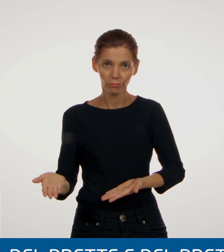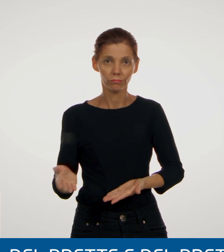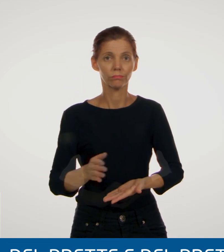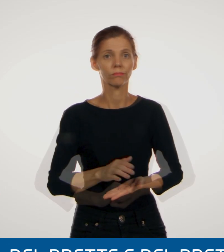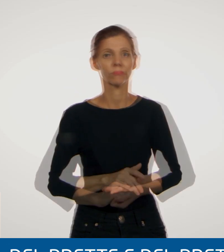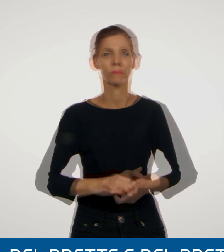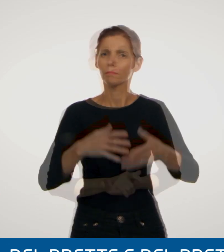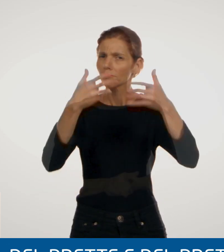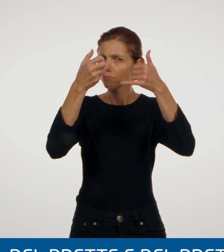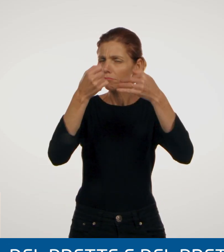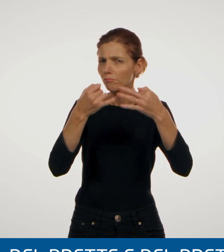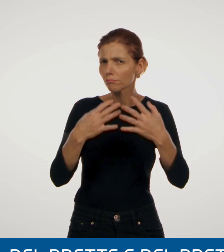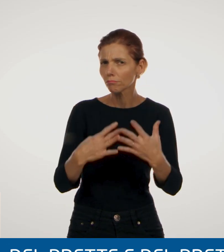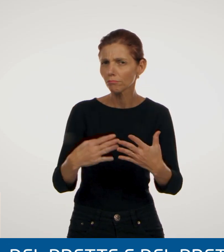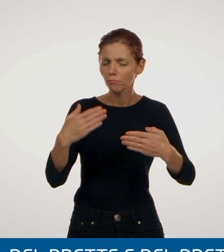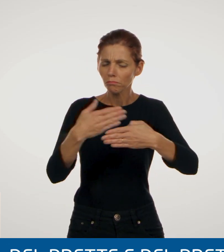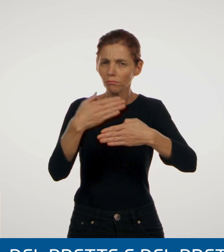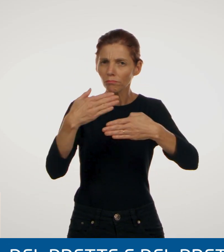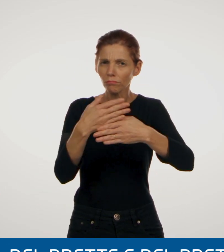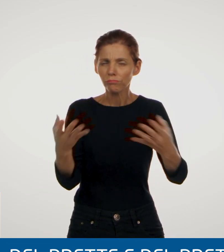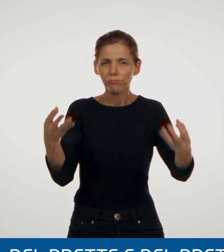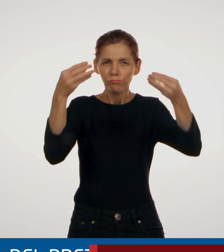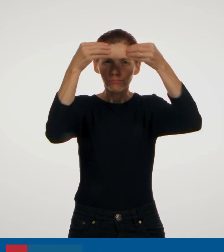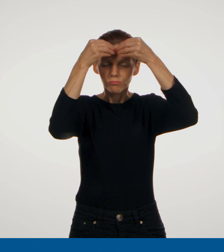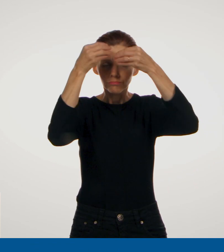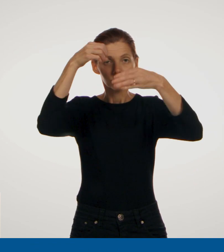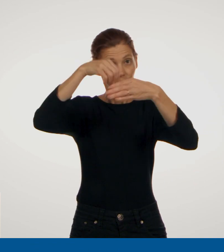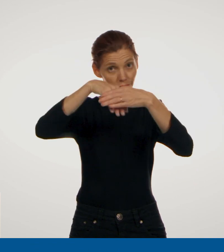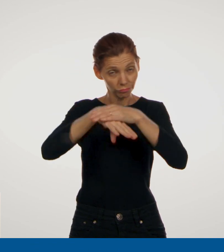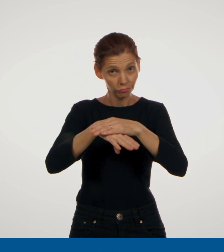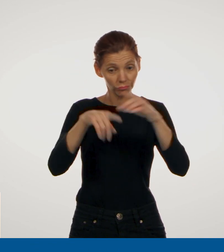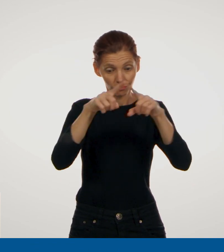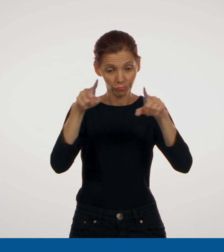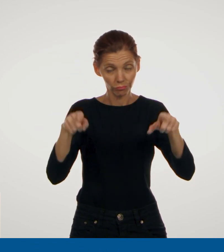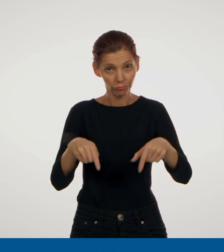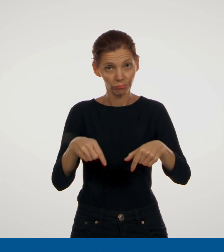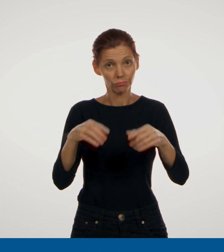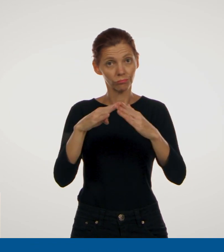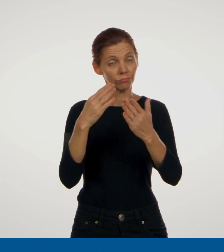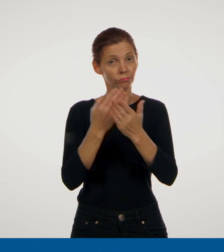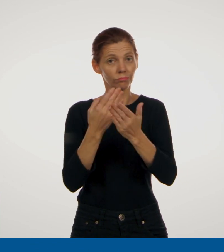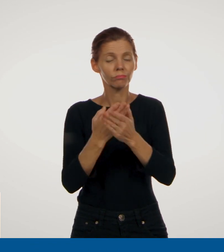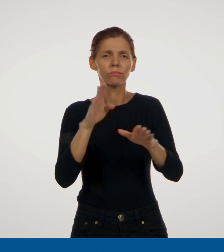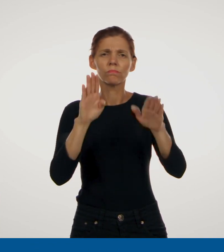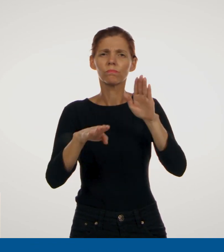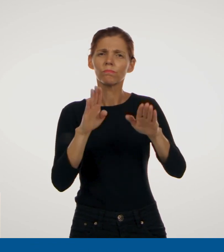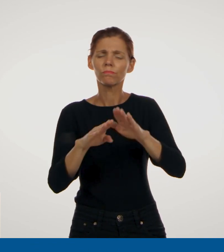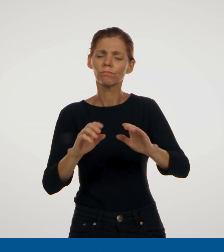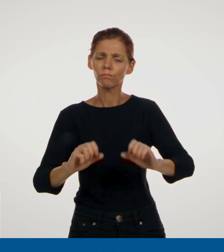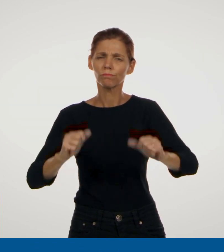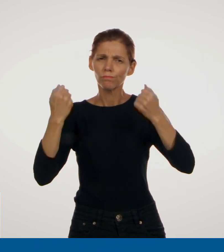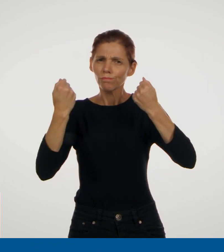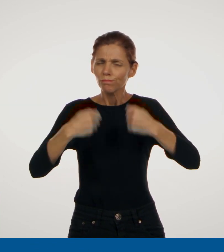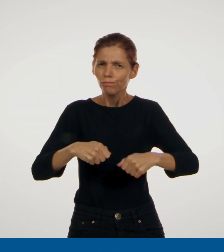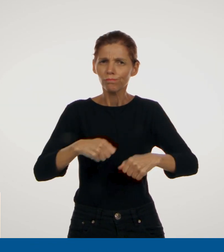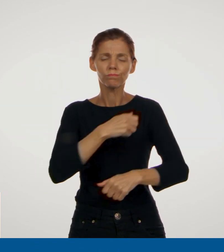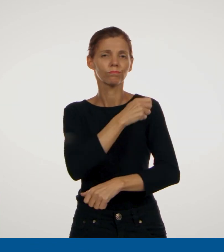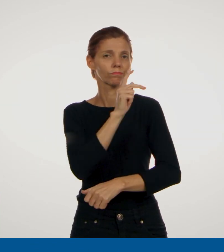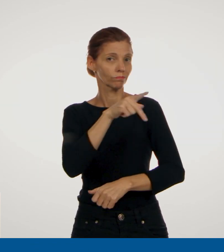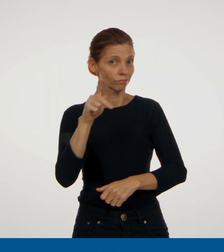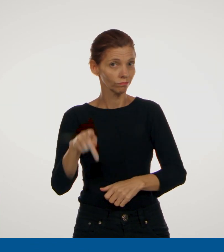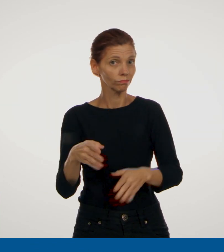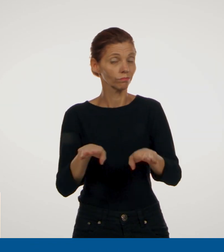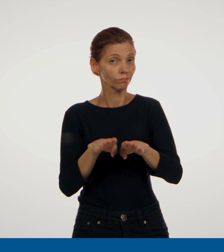Delprete e Delprete afirmam que a construção do conhecimento em sala de aula depende da competência do professor e do interesse do aluno